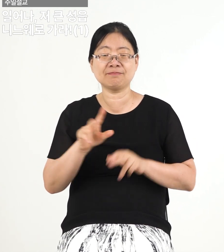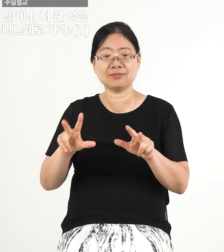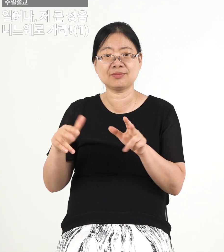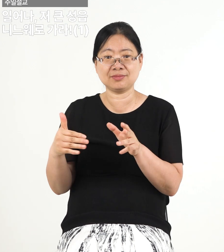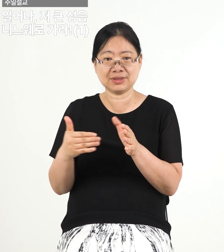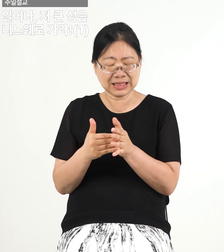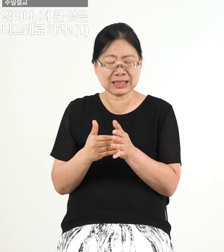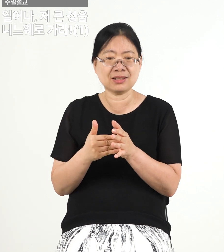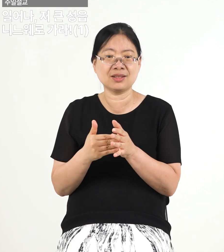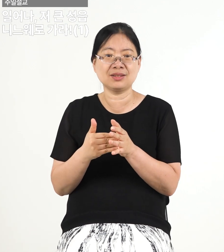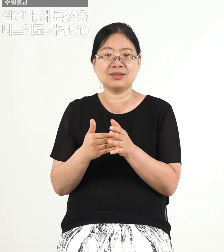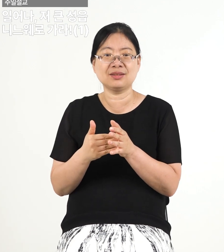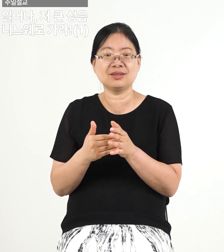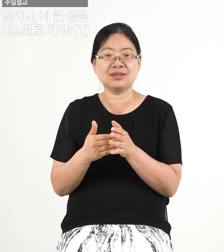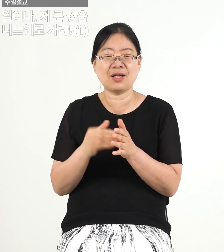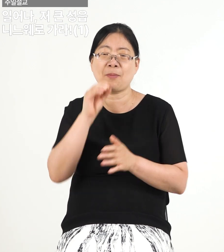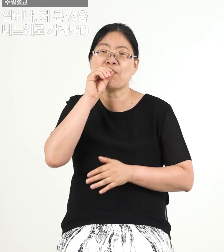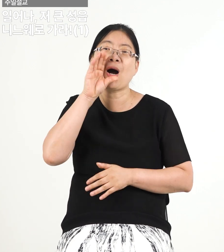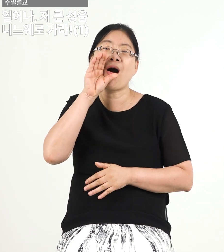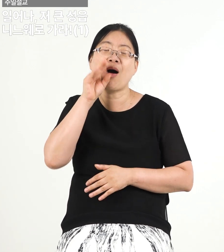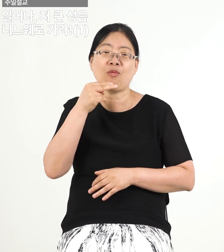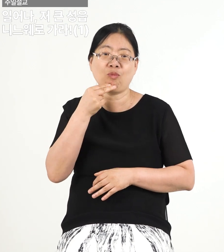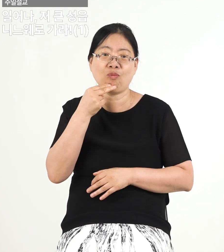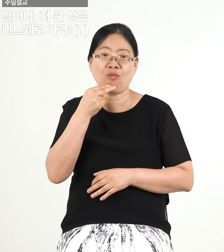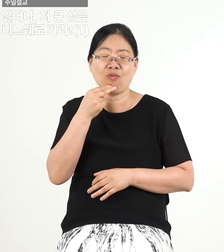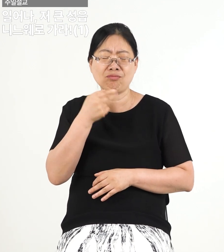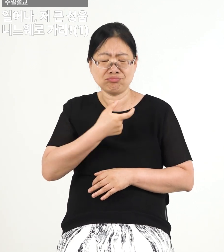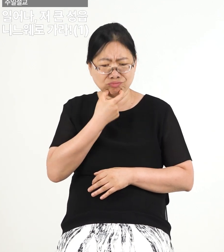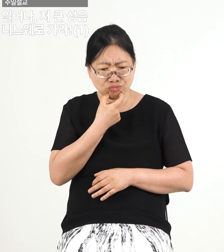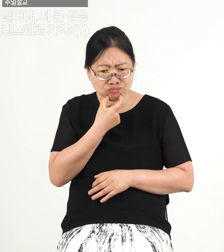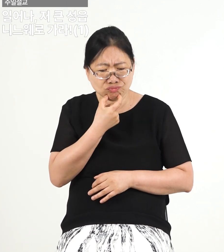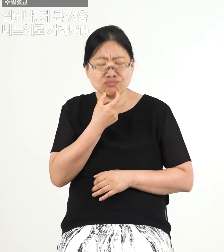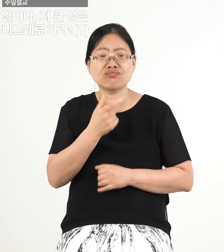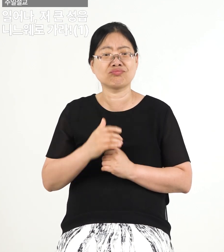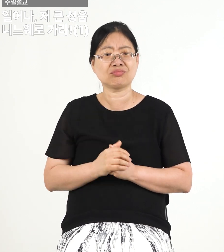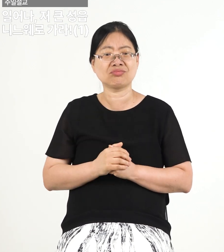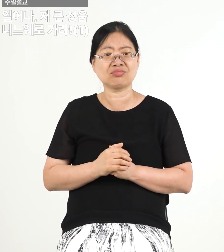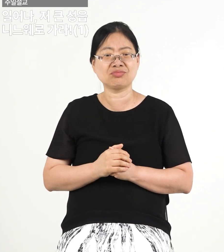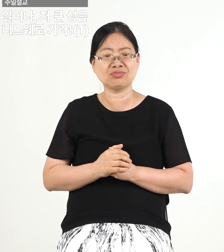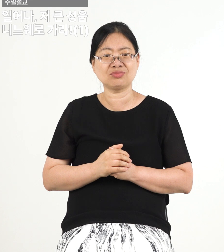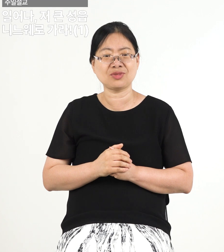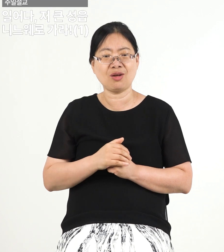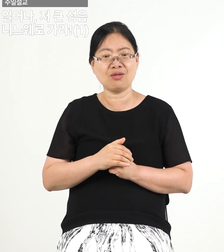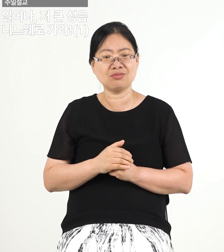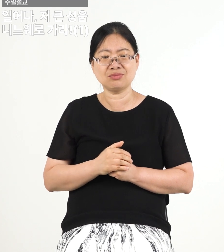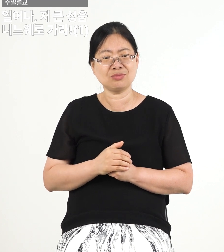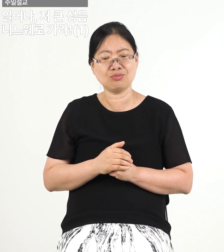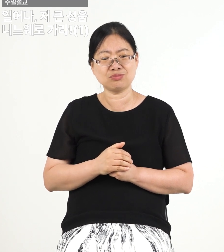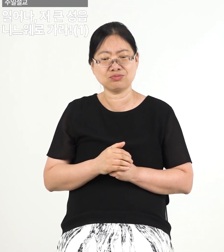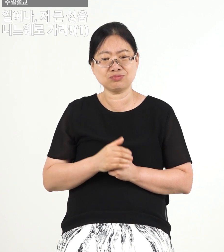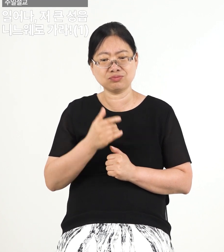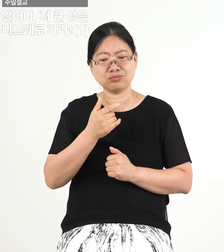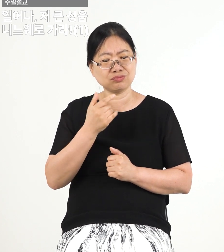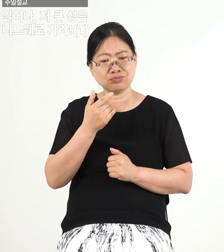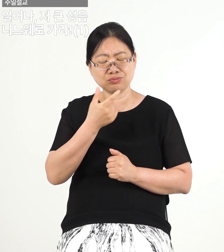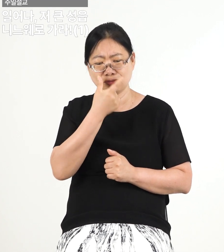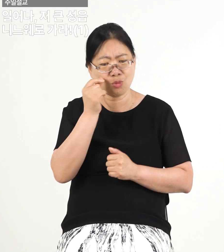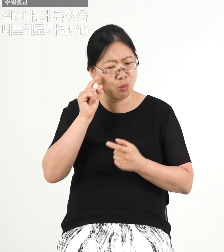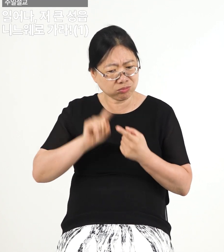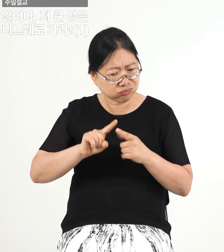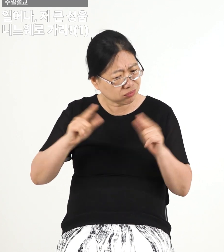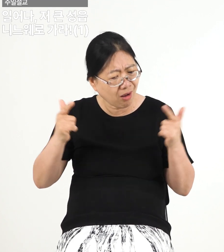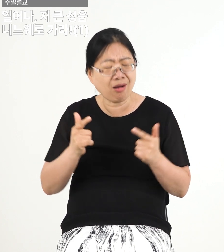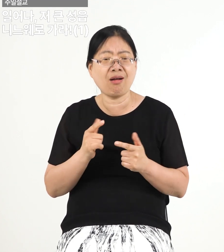아직까지 입을 안 열어요. 뭐 싫다든지 나는 부족하다든지. 자,